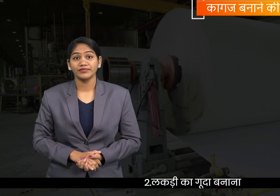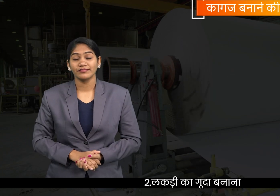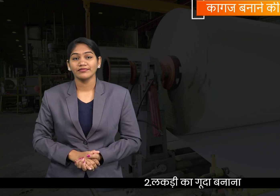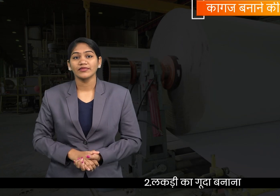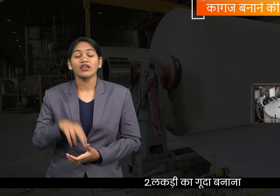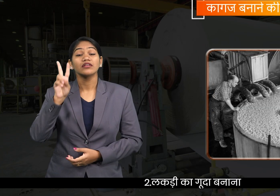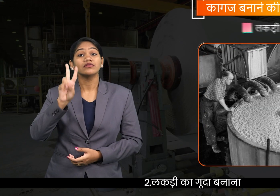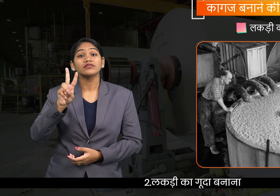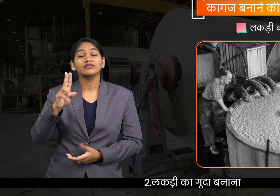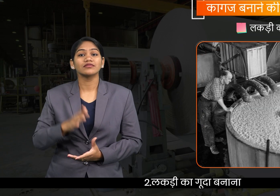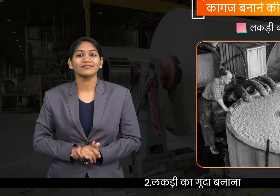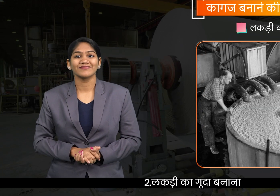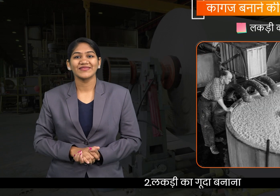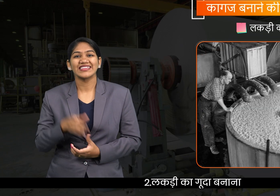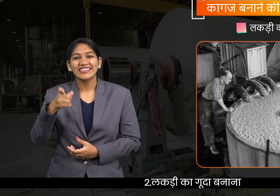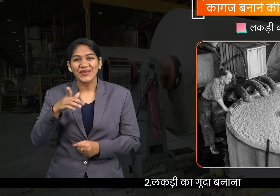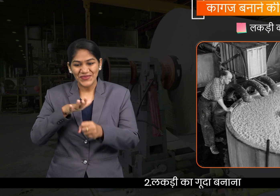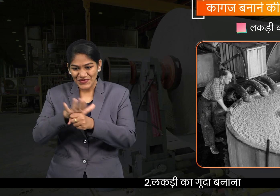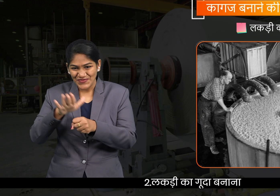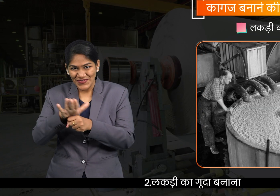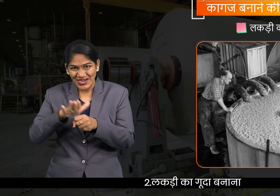दूसरा, लकड़ी को गुद्दा बनाना।